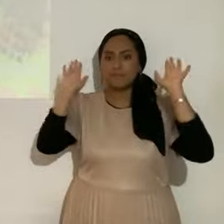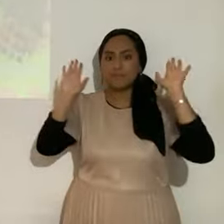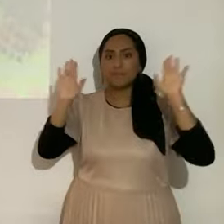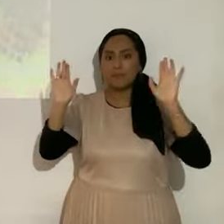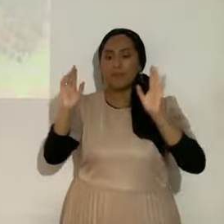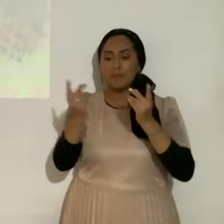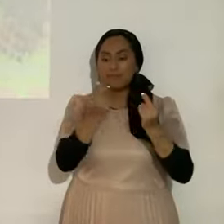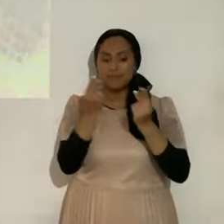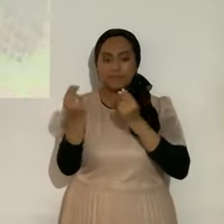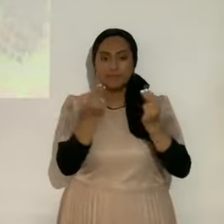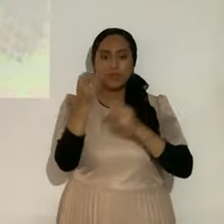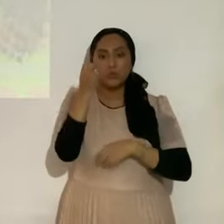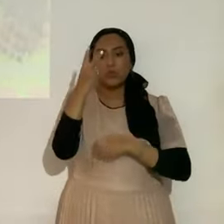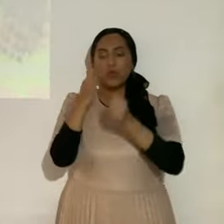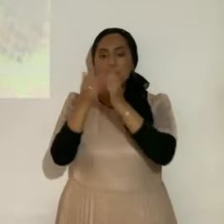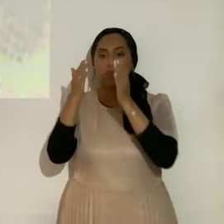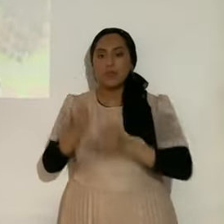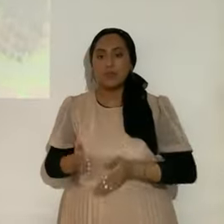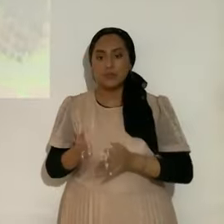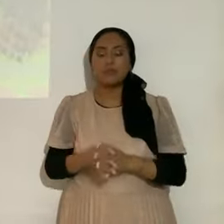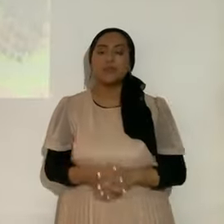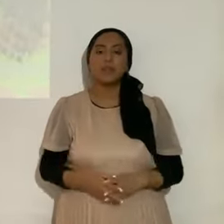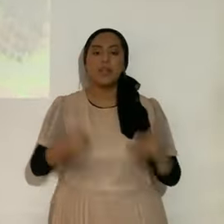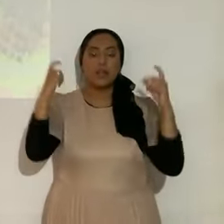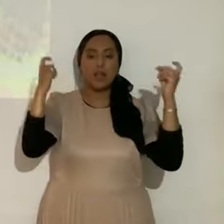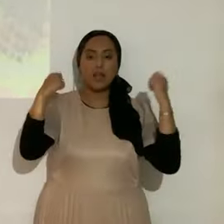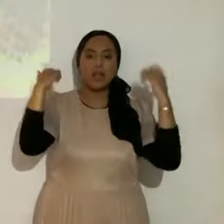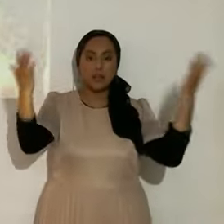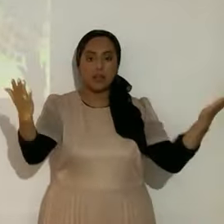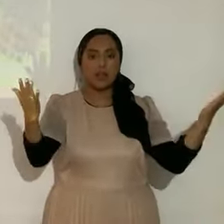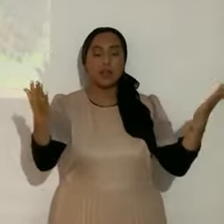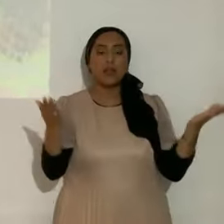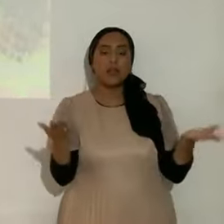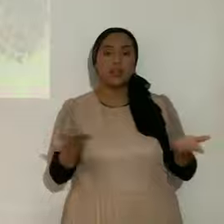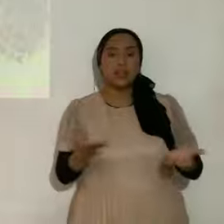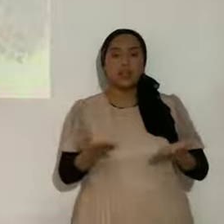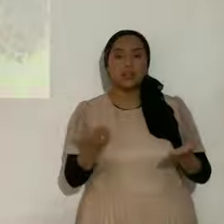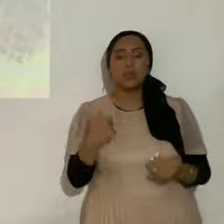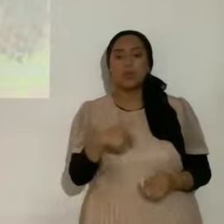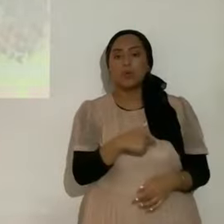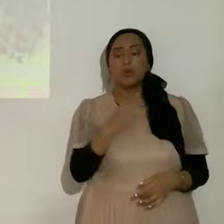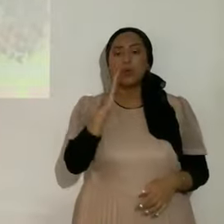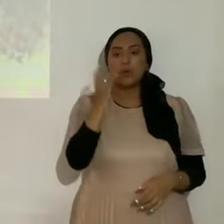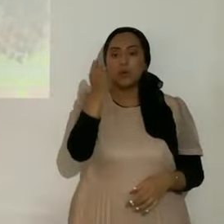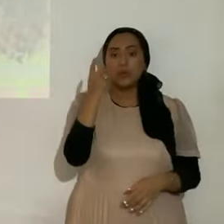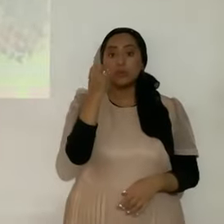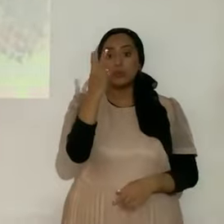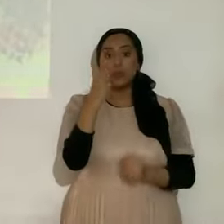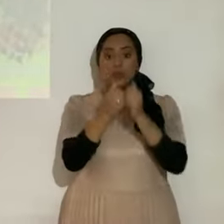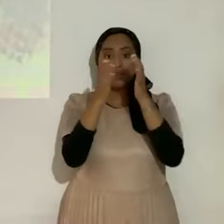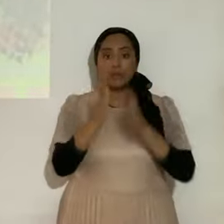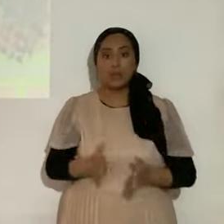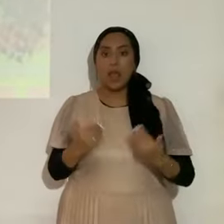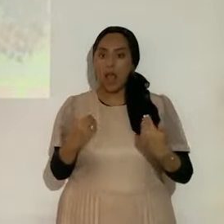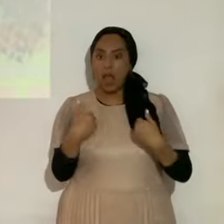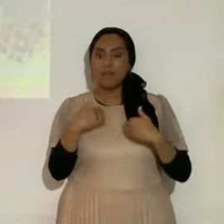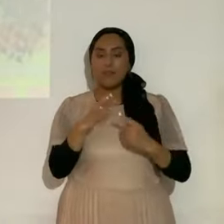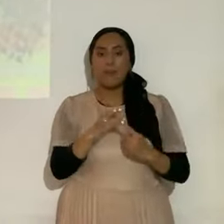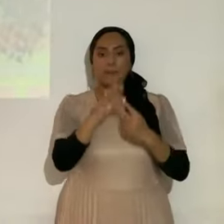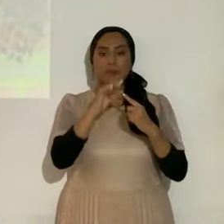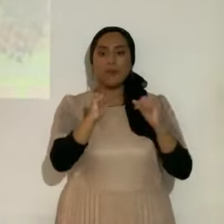eran hechas por los apóstoles. Aleluya. Bueno, aquí vamos a entender que los apóstoles tenían esa bendición de